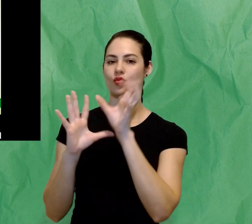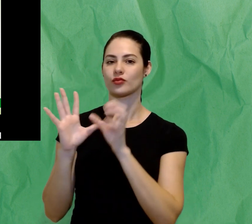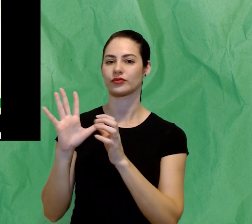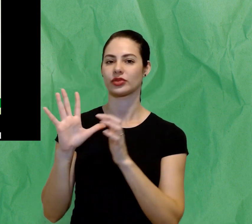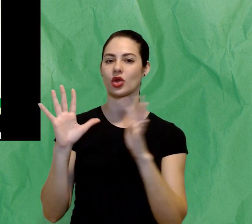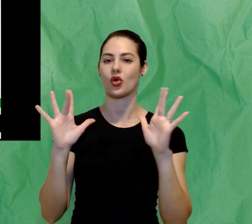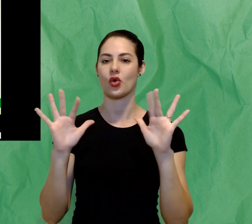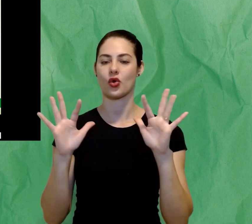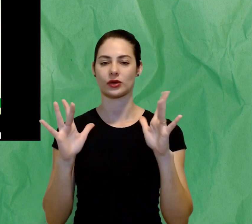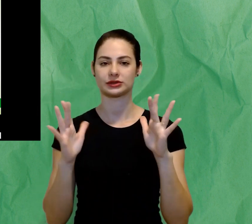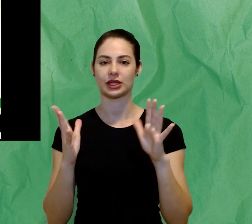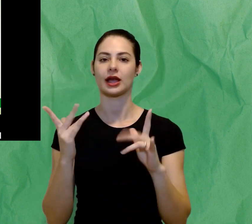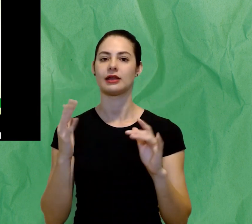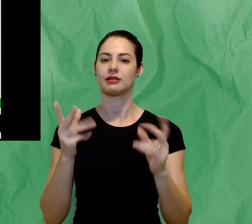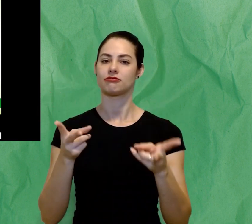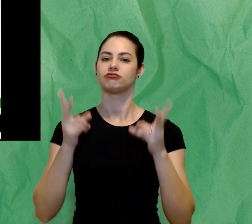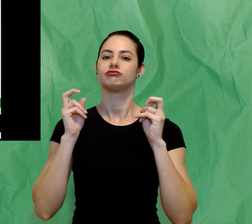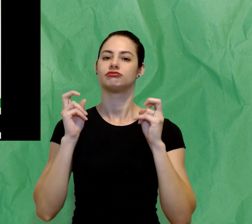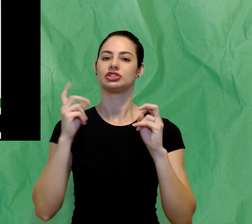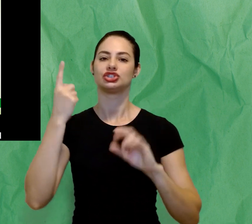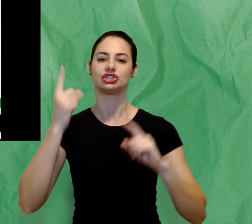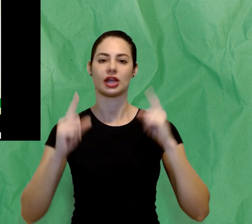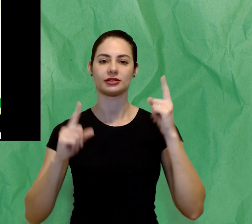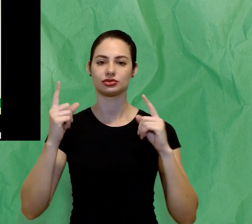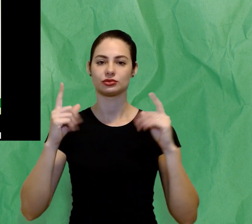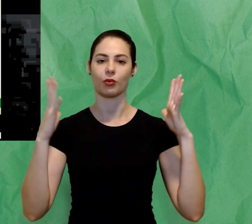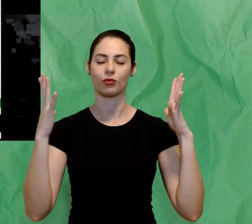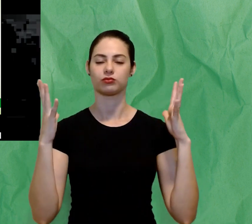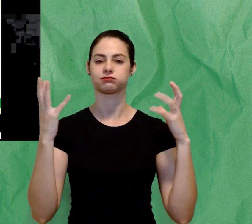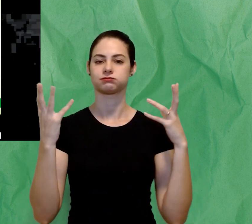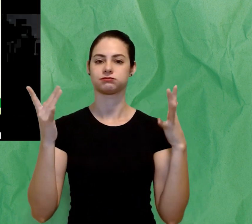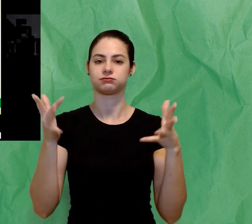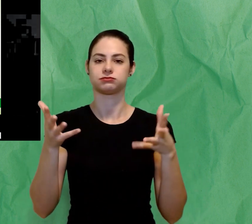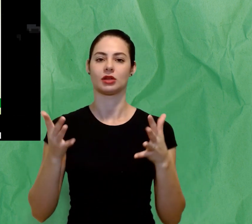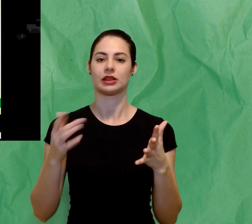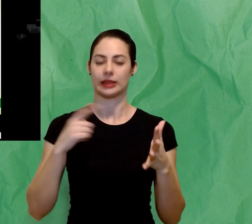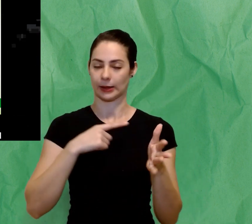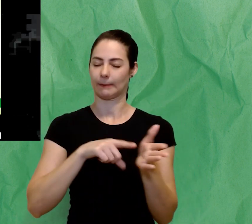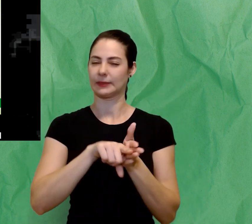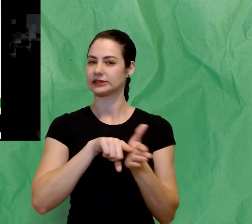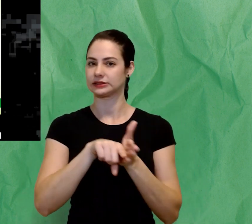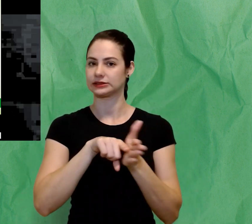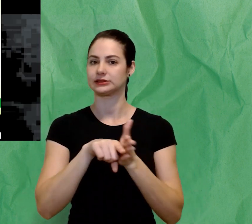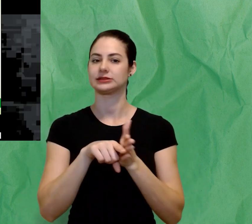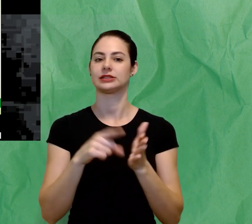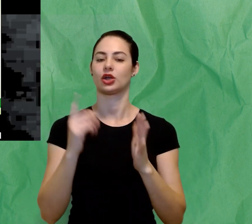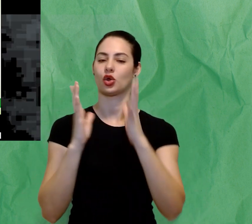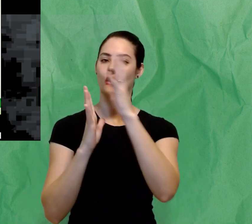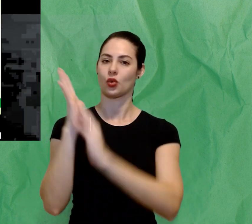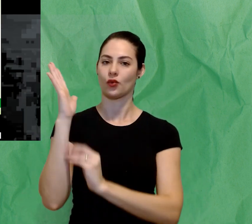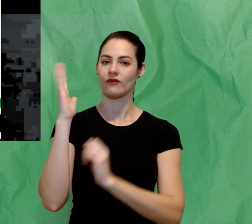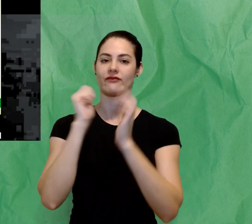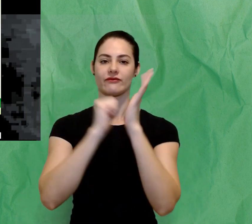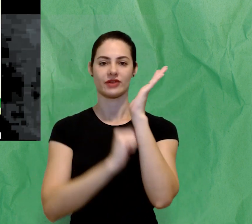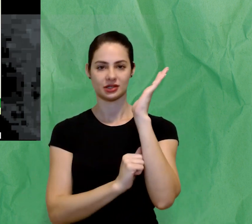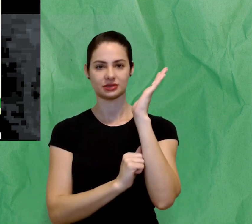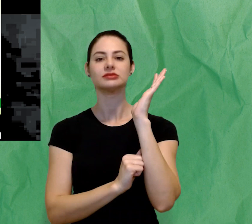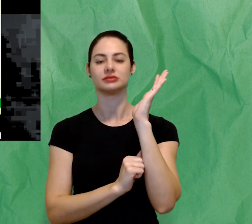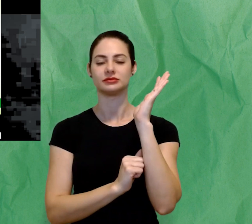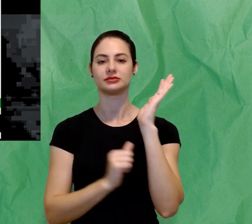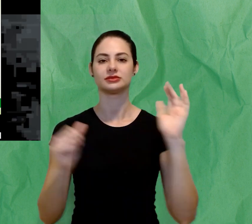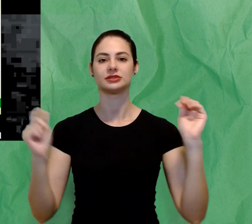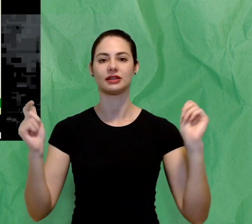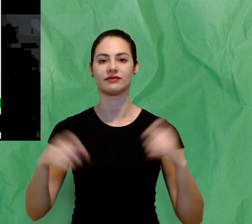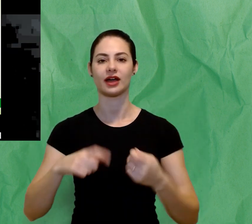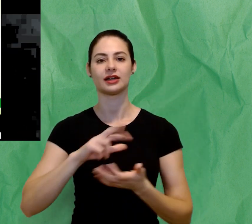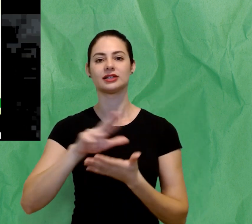e toque para identificar os gestos em língua de sinais. Então, as pesquisas existentes como essas luvas empregam diferentes formas